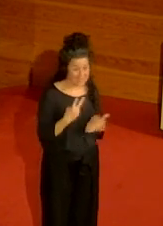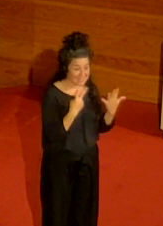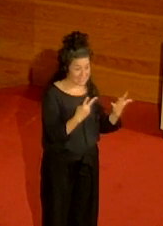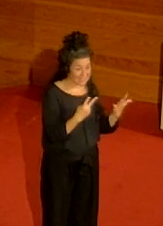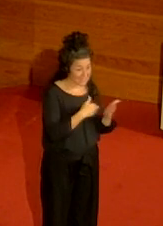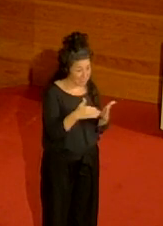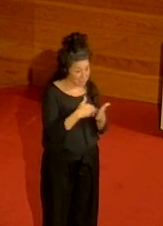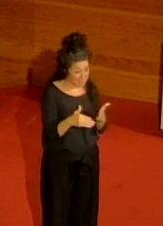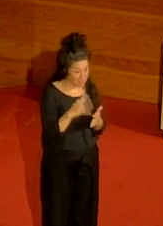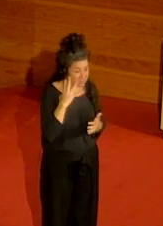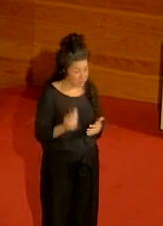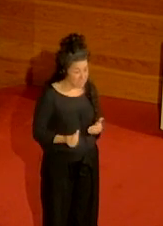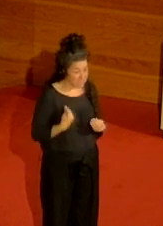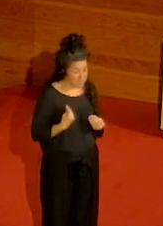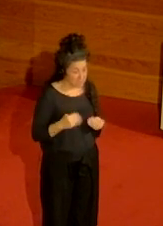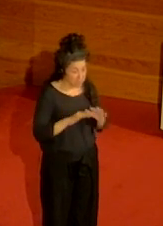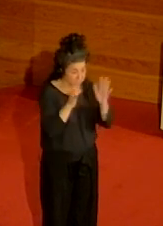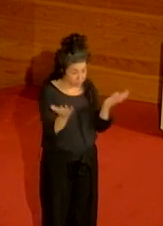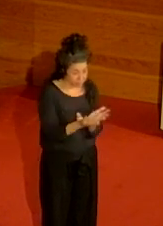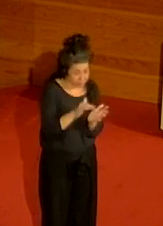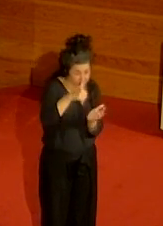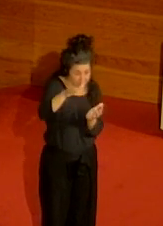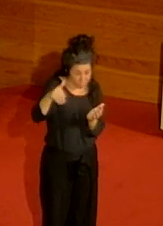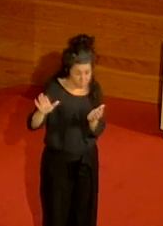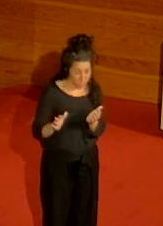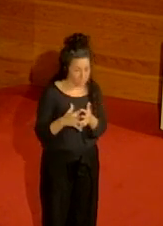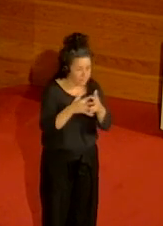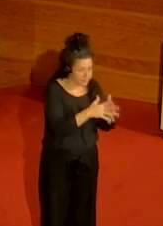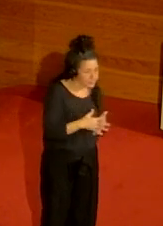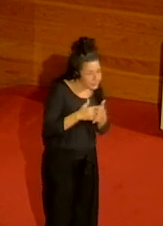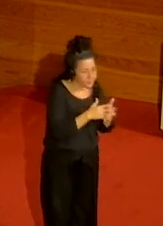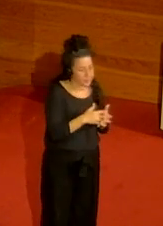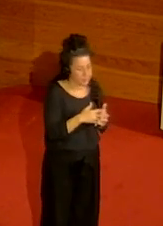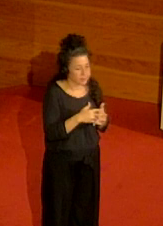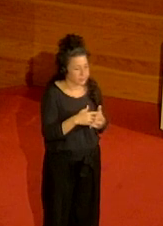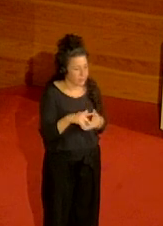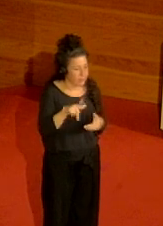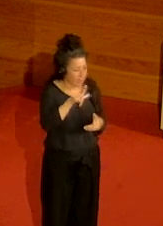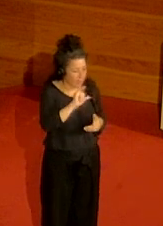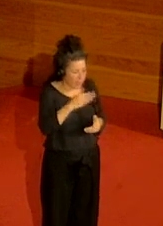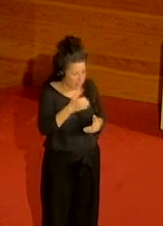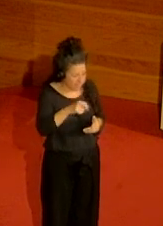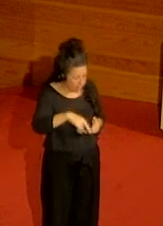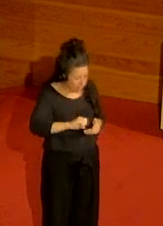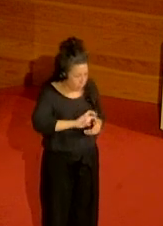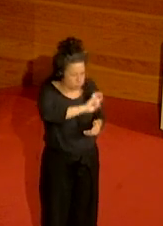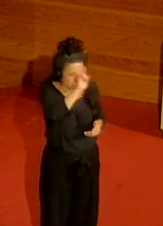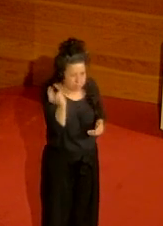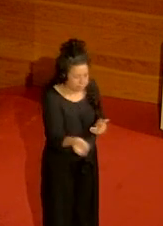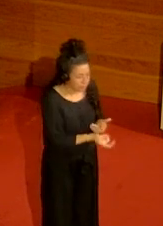en la diáspora viven Pues fundamentalmente en Jordania en Estados Unidos en Líbano en donde vivan vaya pero son